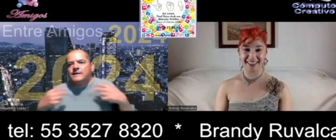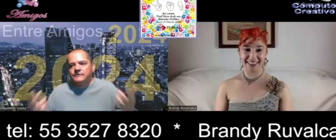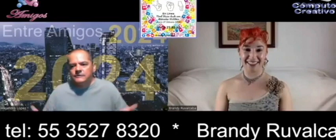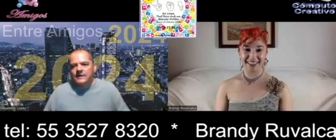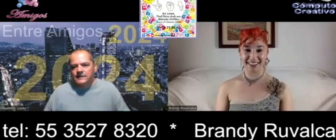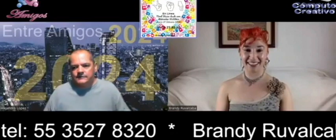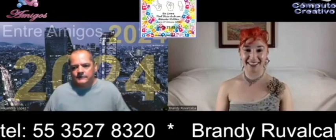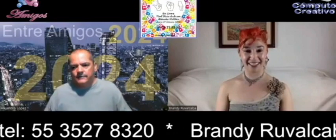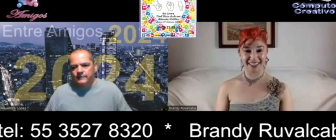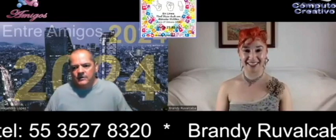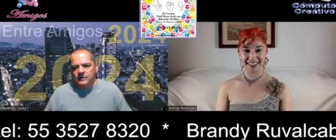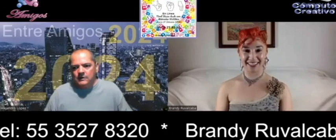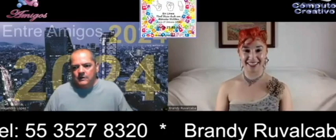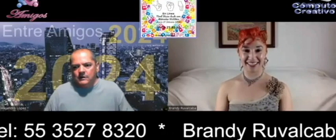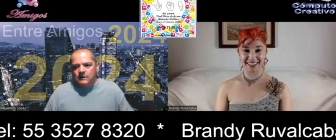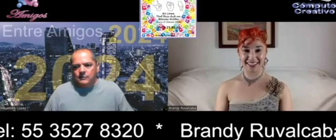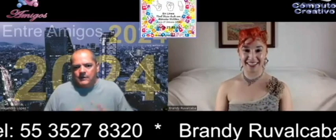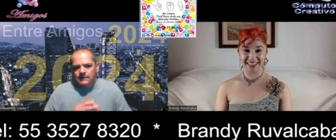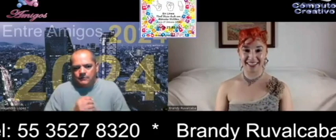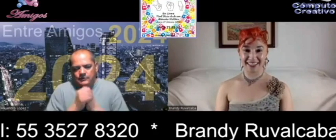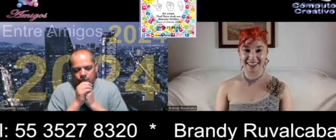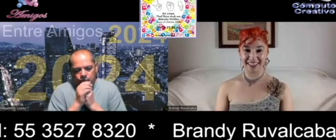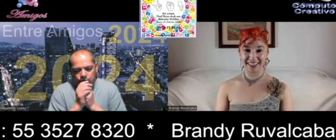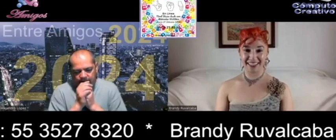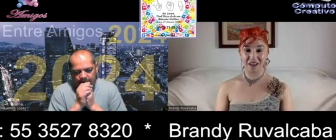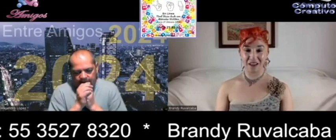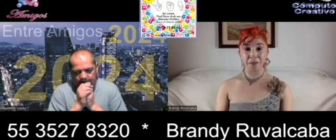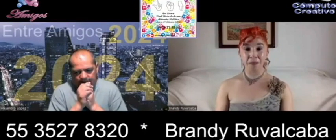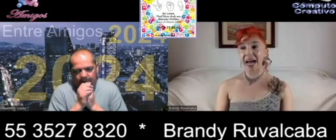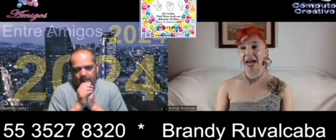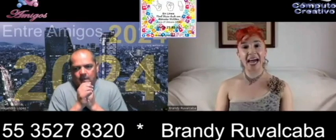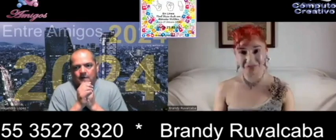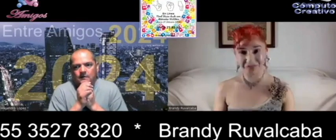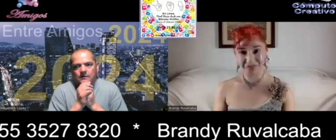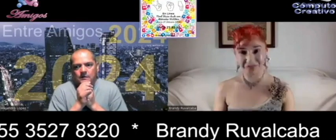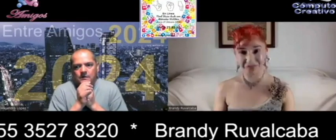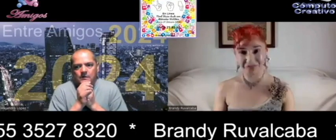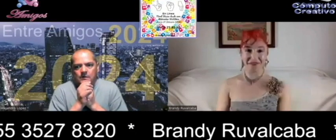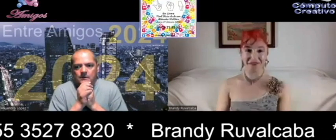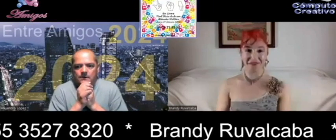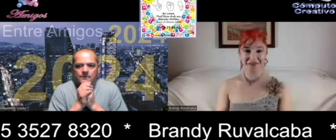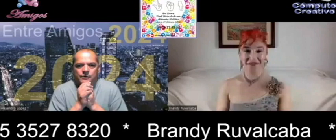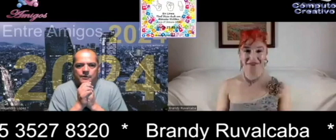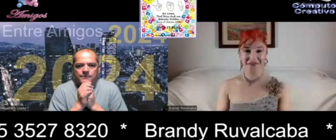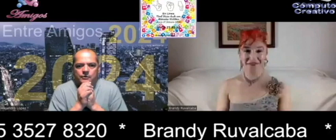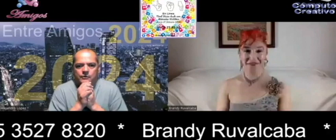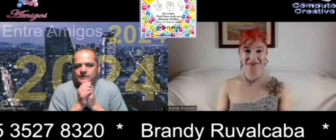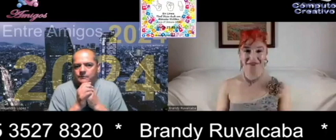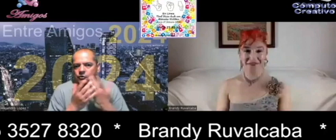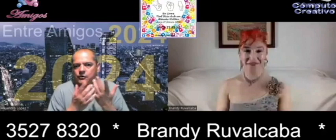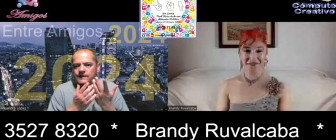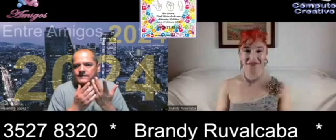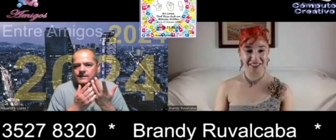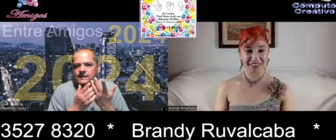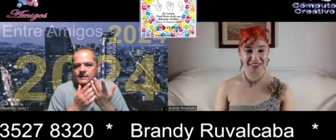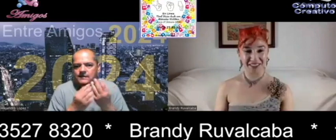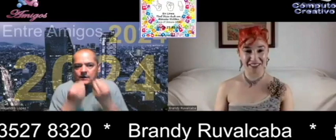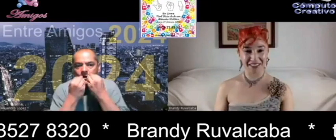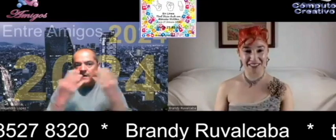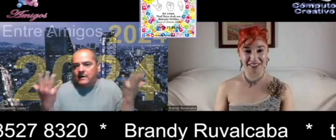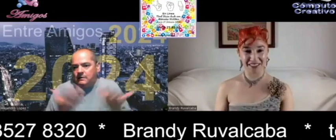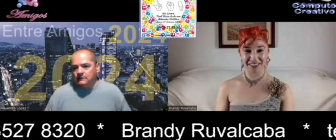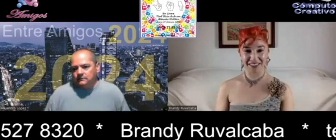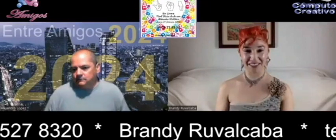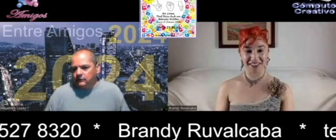que internacionales, ¿no? Por ejemplo, se me ocurre, Ah, no, sí y no. por ejemplo, se me ocurre,